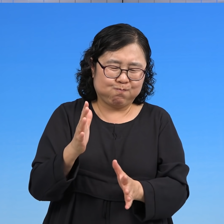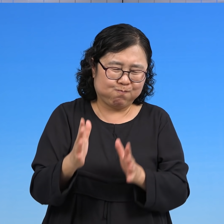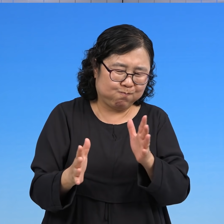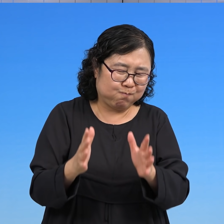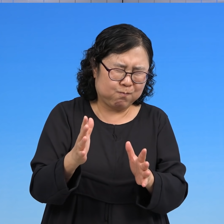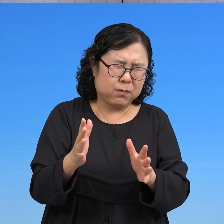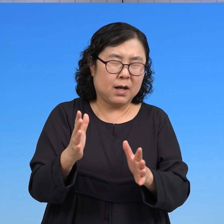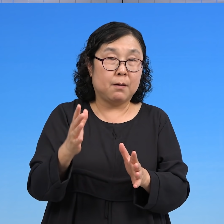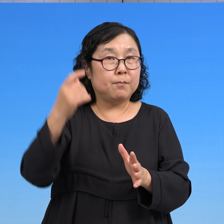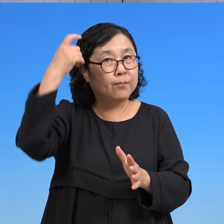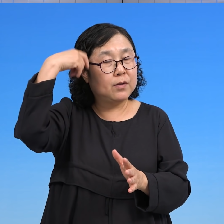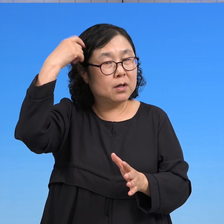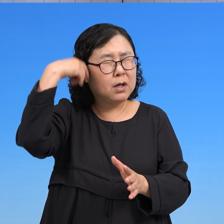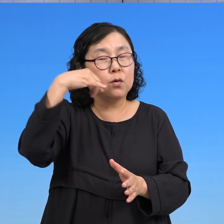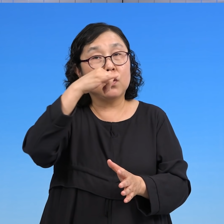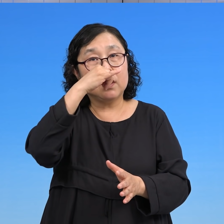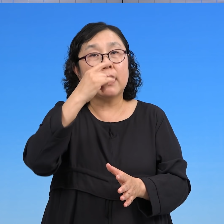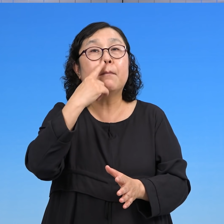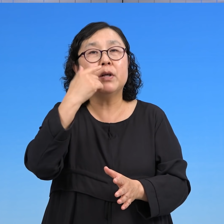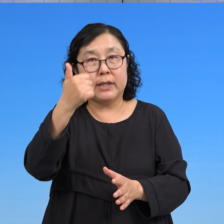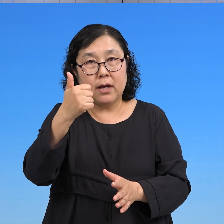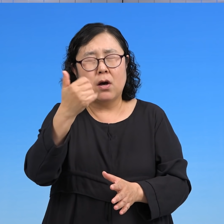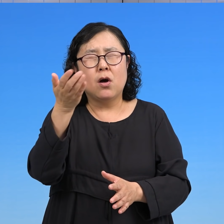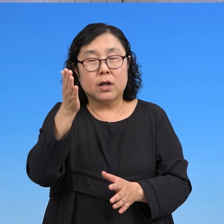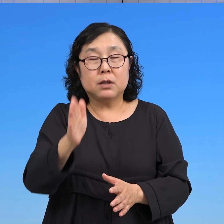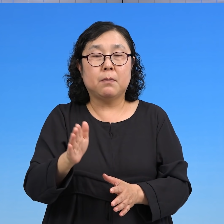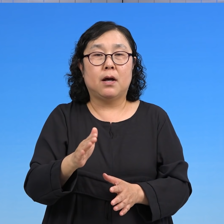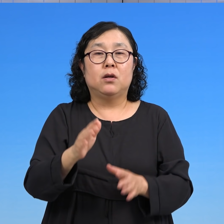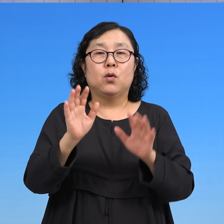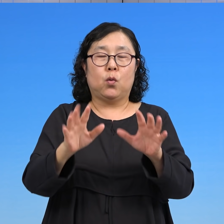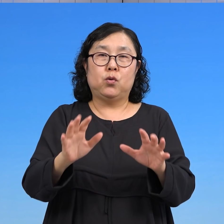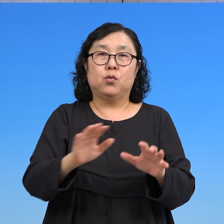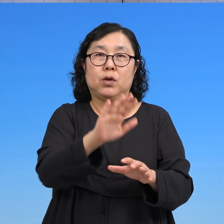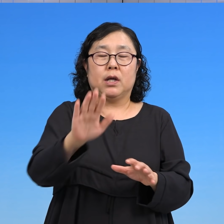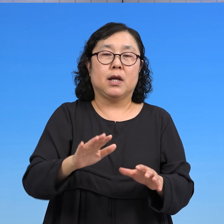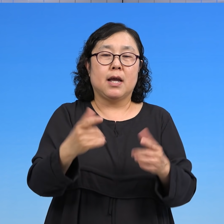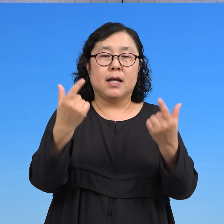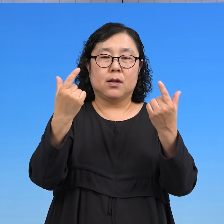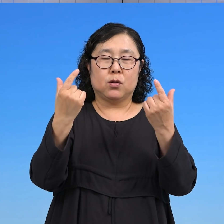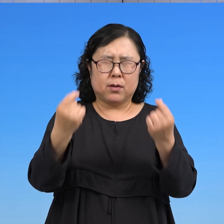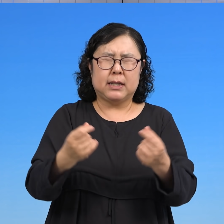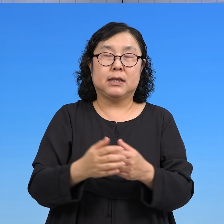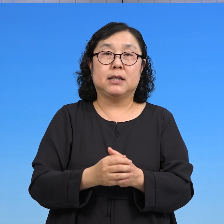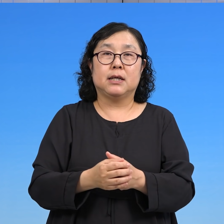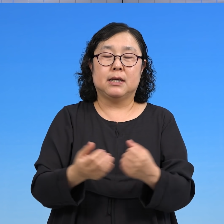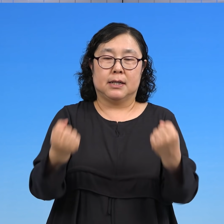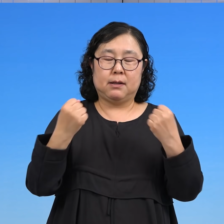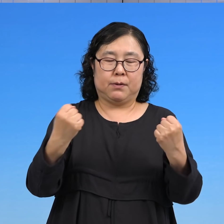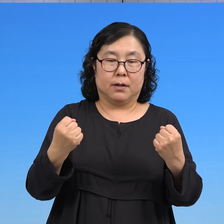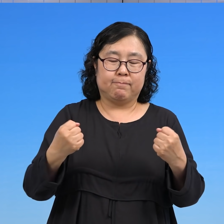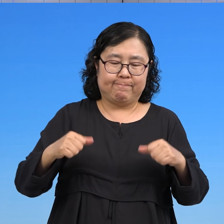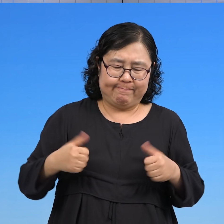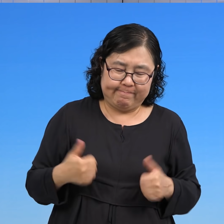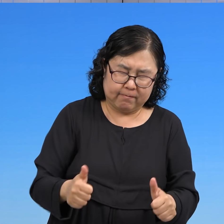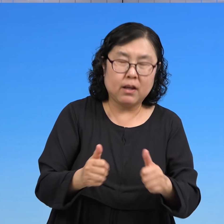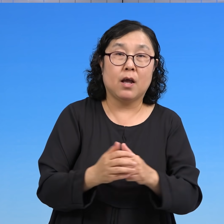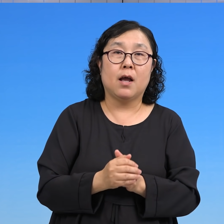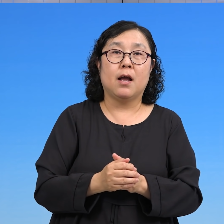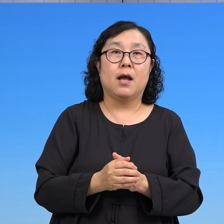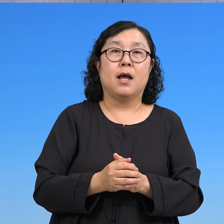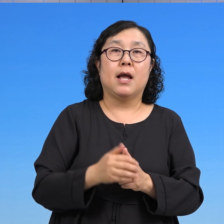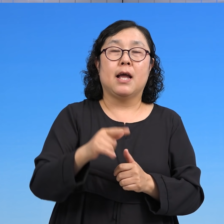문제로 저도 고심하고 있는 아버지에 불과합니다. 그러나 오늘 우리 같이 힘을 내자고요. 하나님, 그동안 자녀